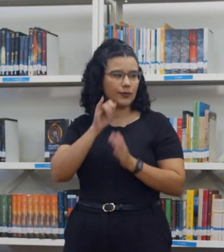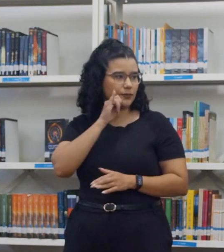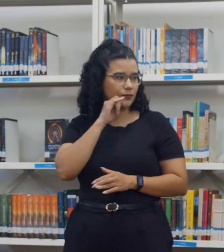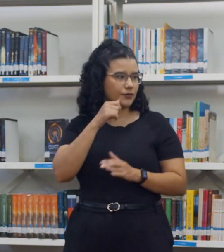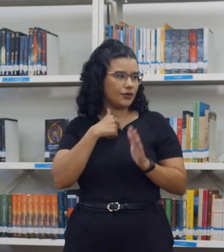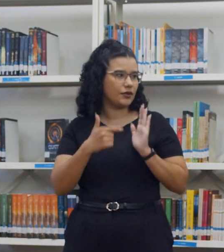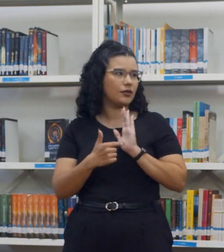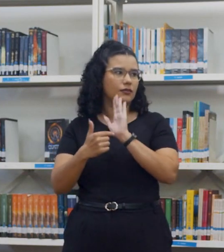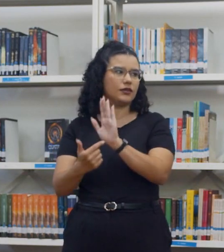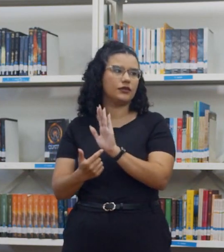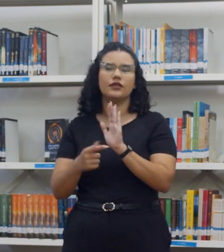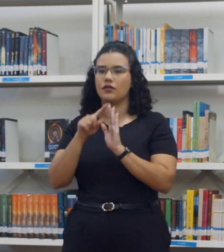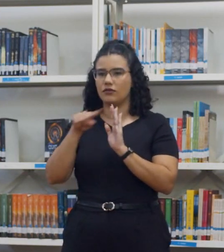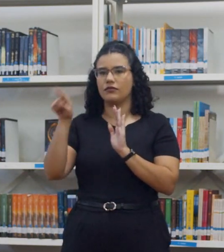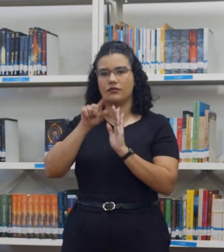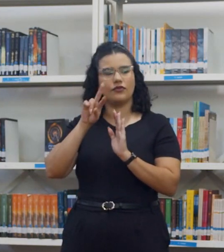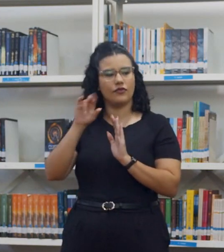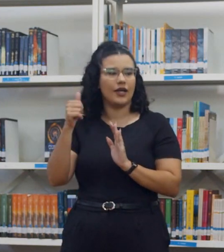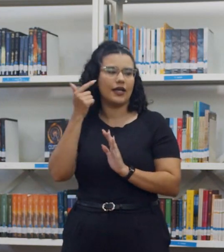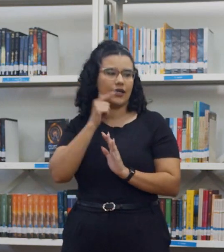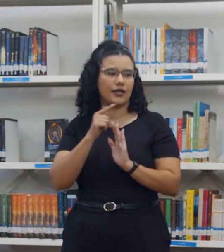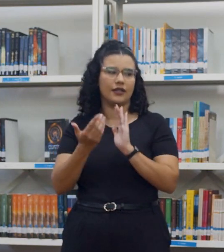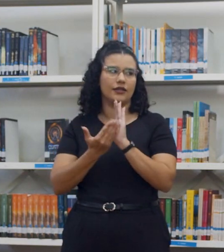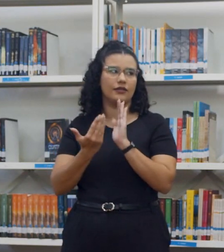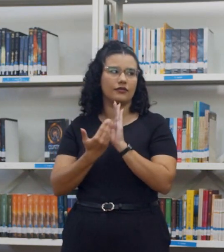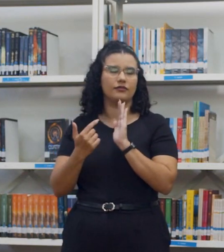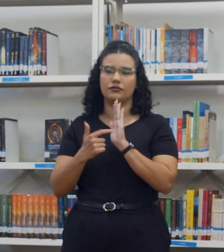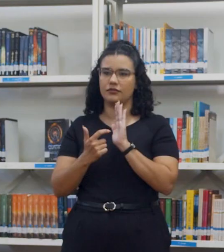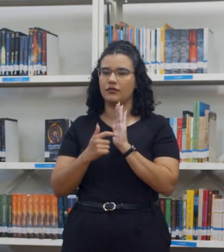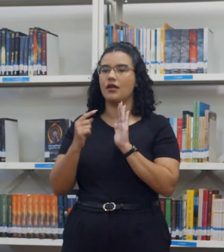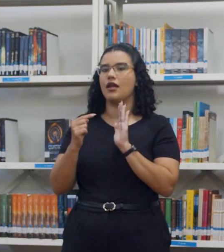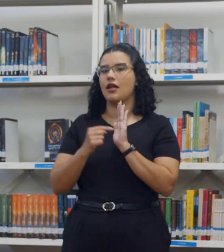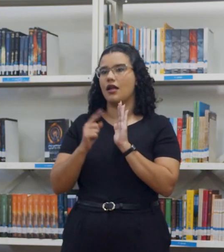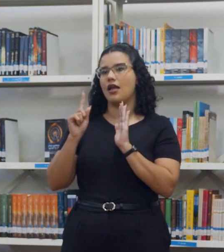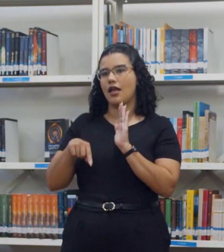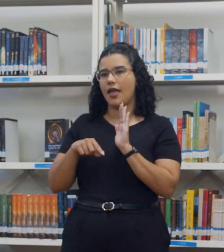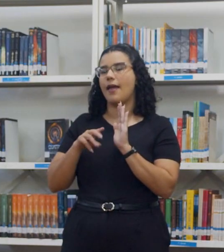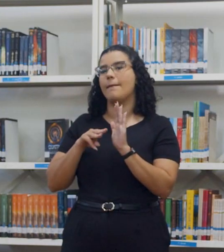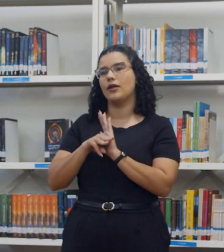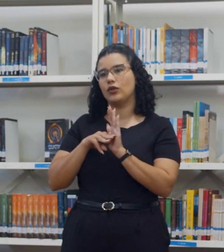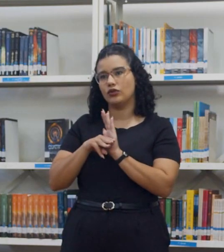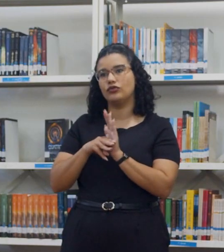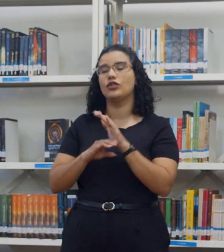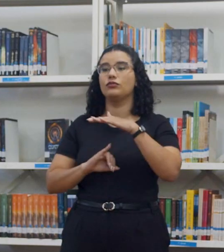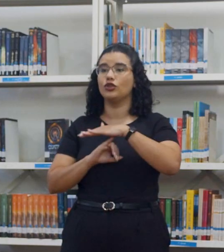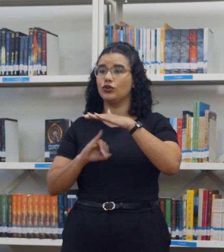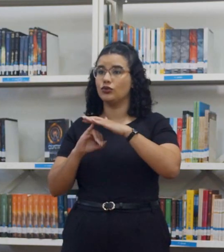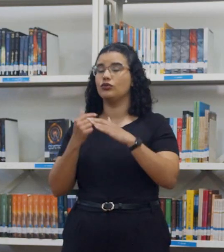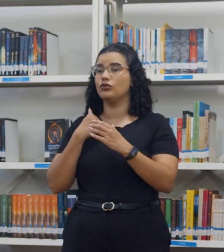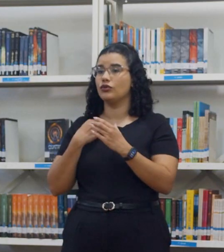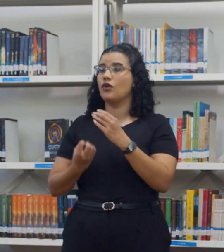trazendo, vocês vão ganhar... Ana Lúcia pega um livro de capa verde e azul. A metodologia do Instituto, que eu fundei há 20